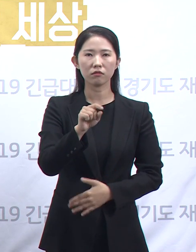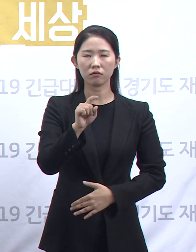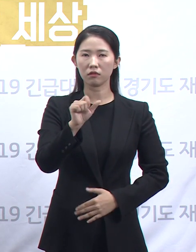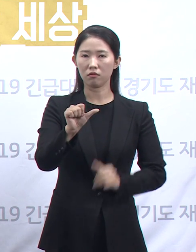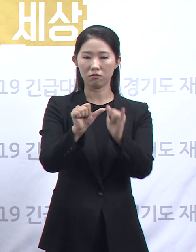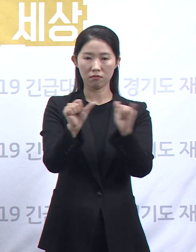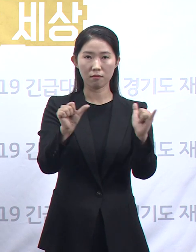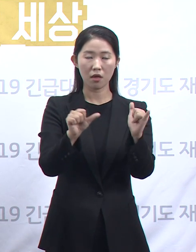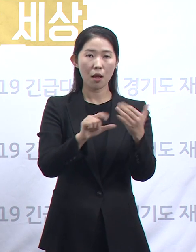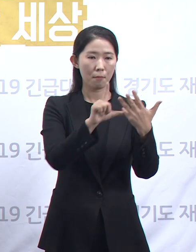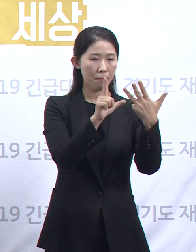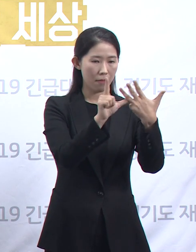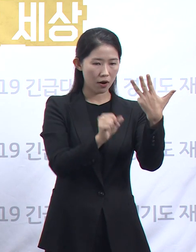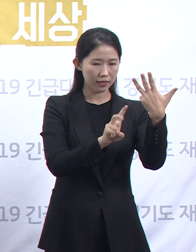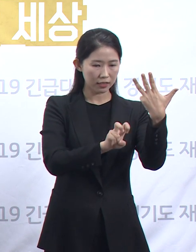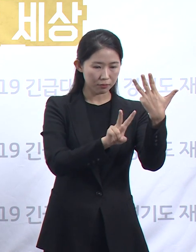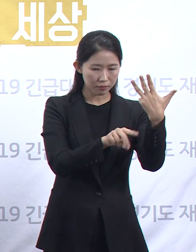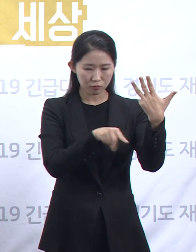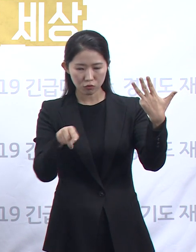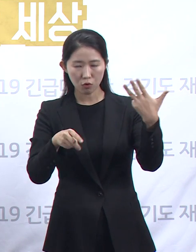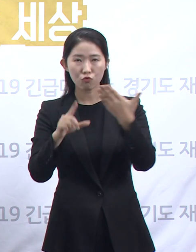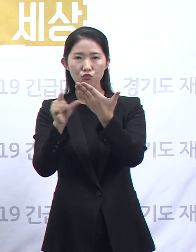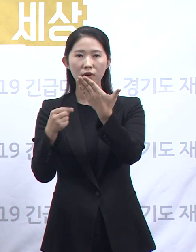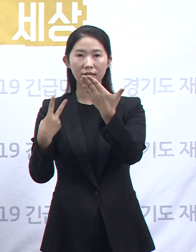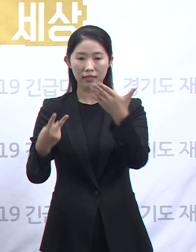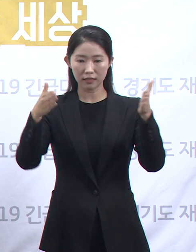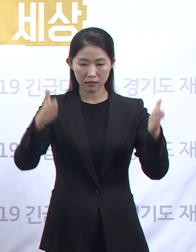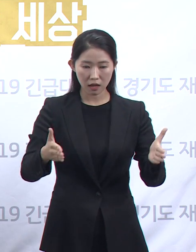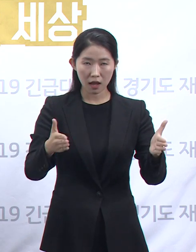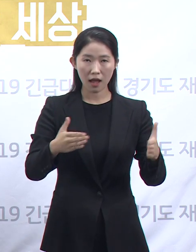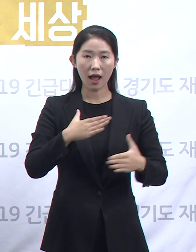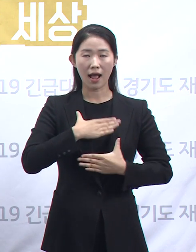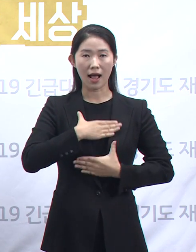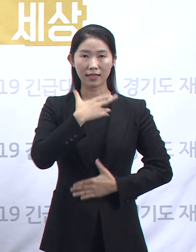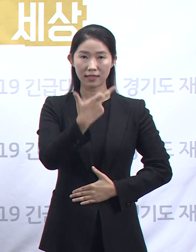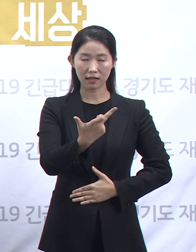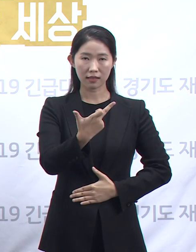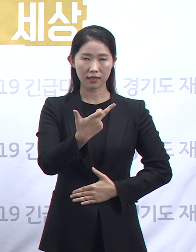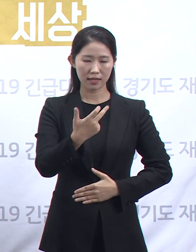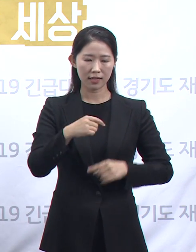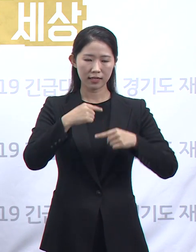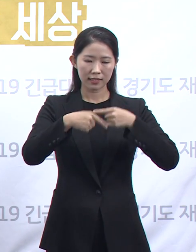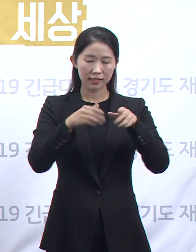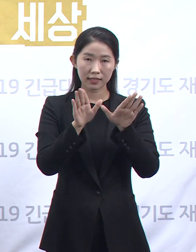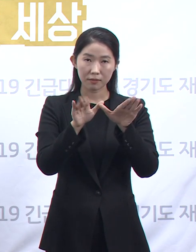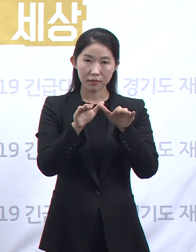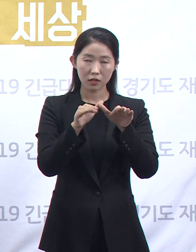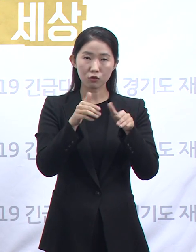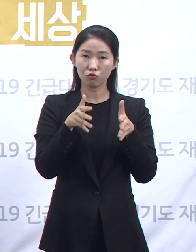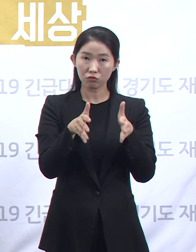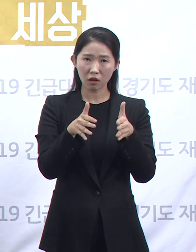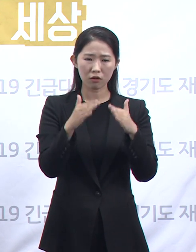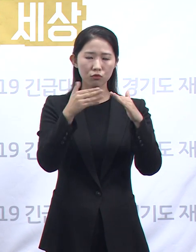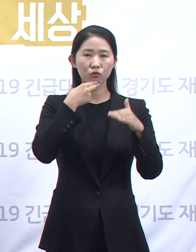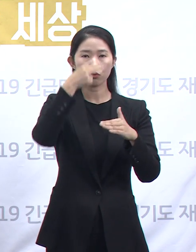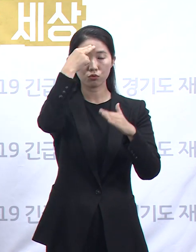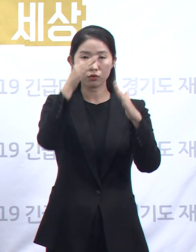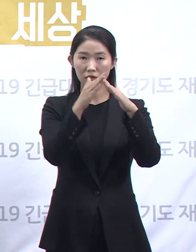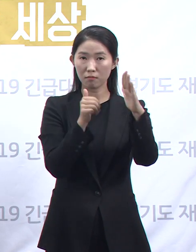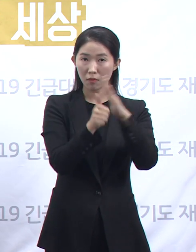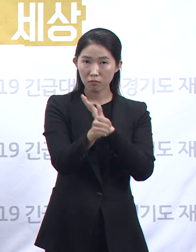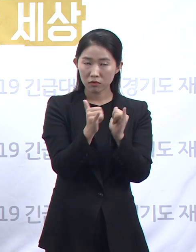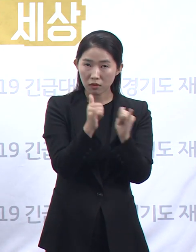8월 22일부터 9월 2일 사이 안산 참새들의 수다 방문자 중 유증상자는 보건소를 방문하여 검사